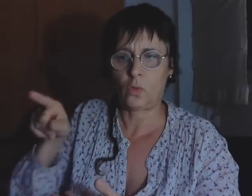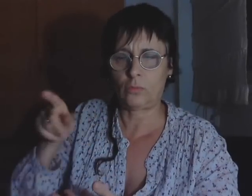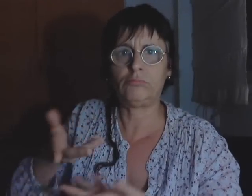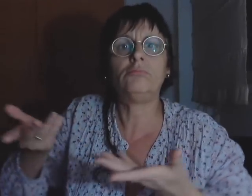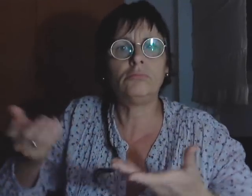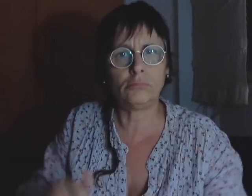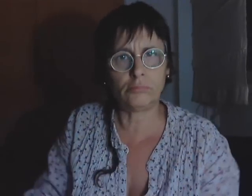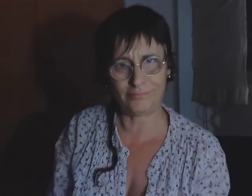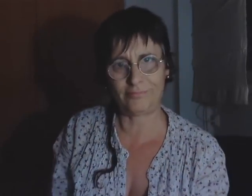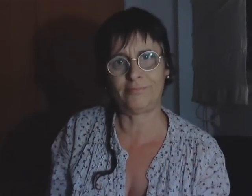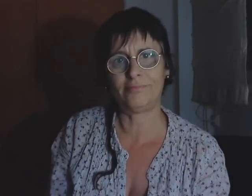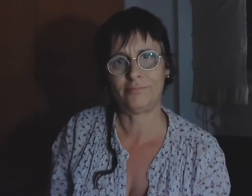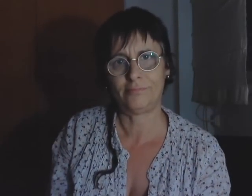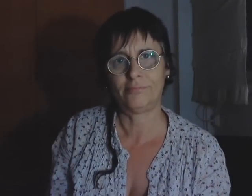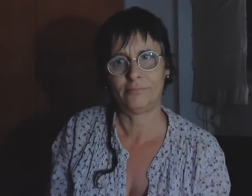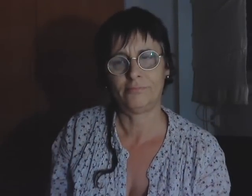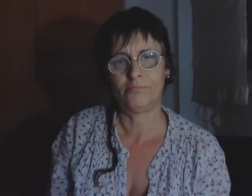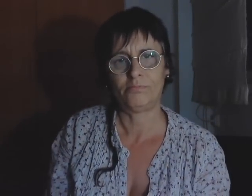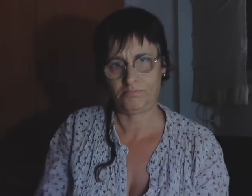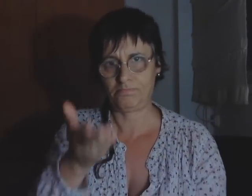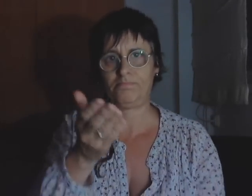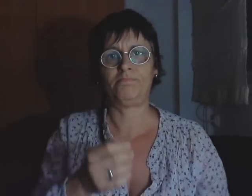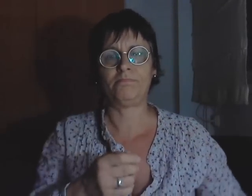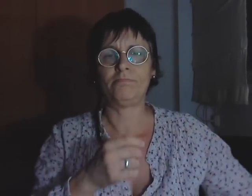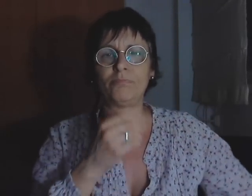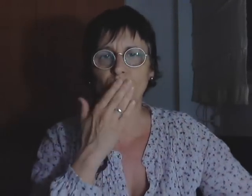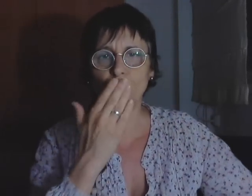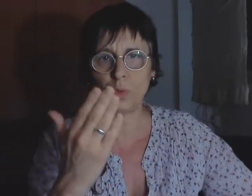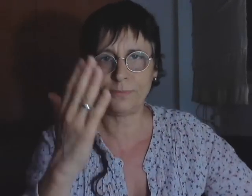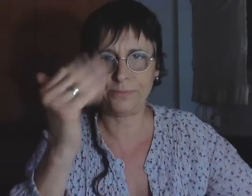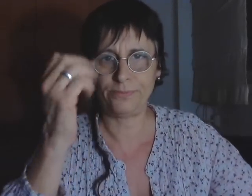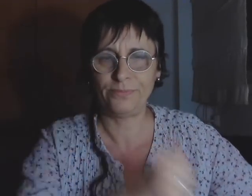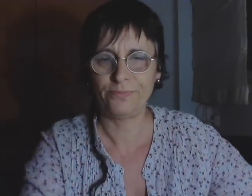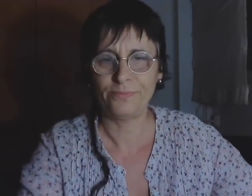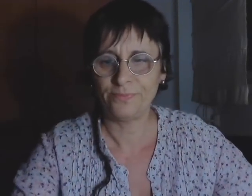traer votos ni va a conseguir salvar esa distancia, pero yo creo que a su electorado